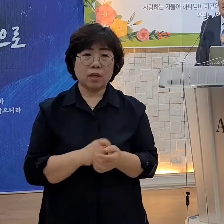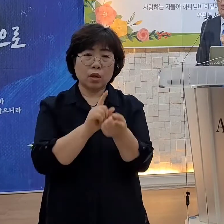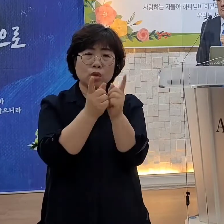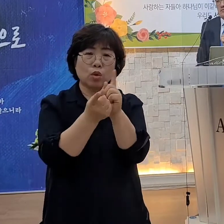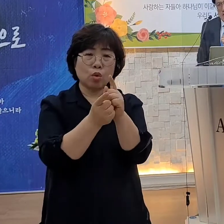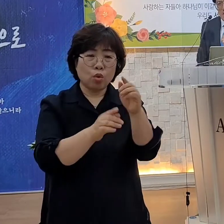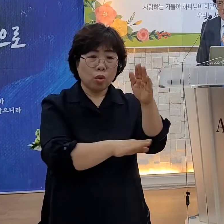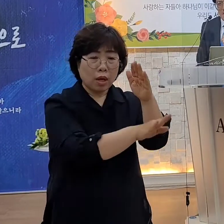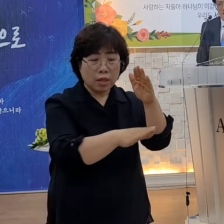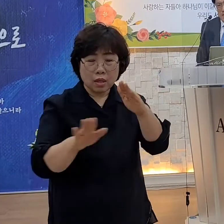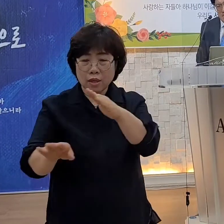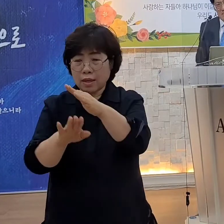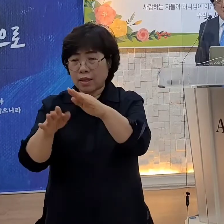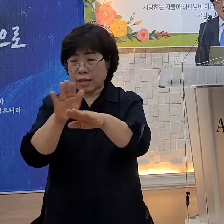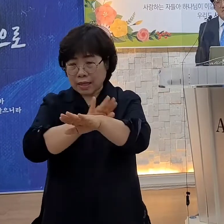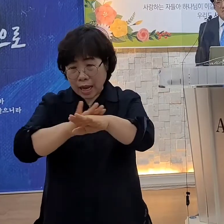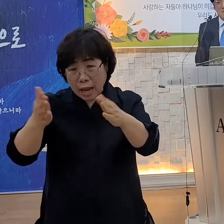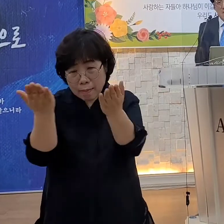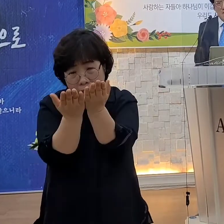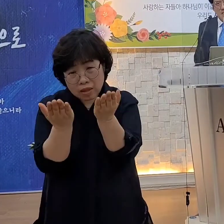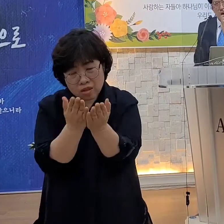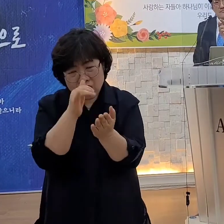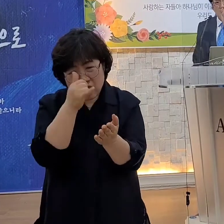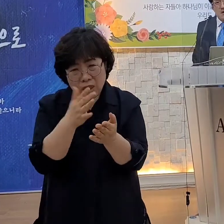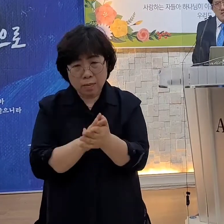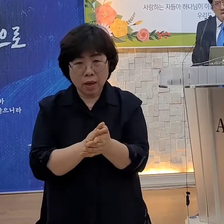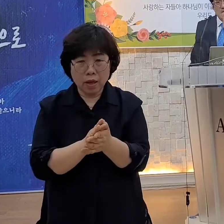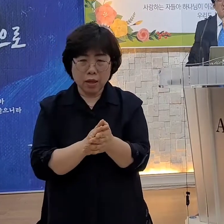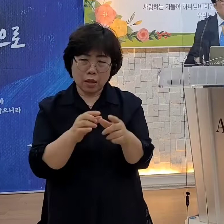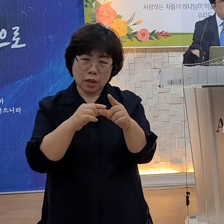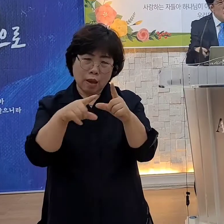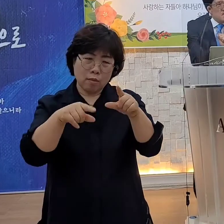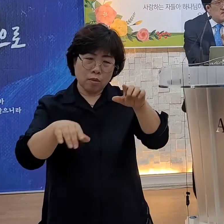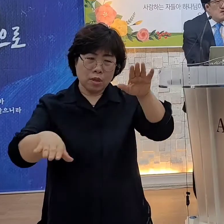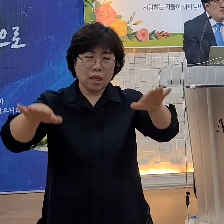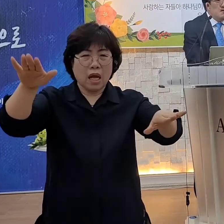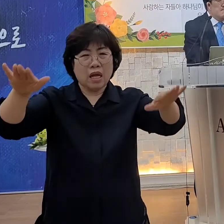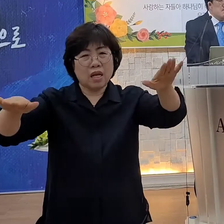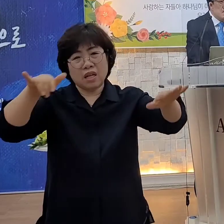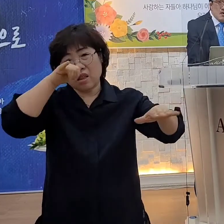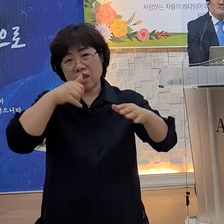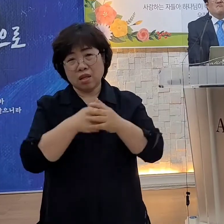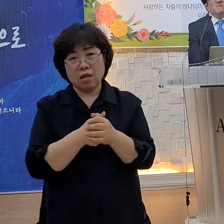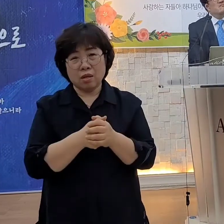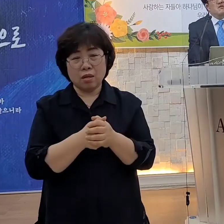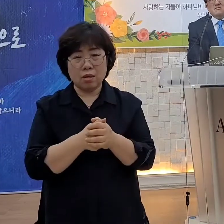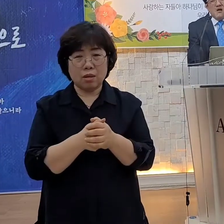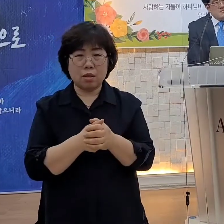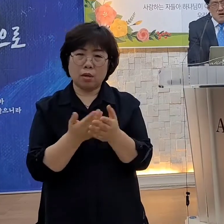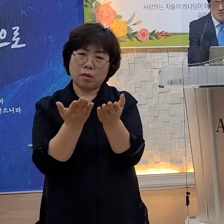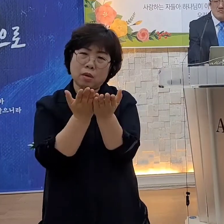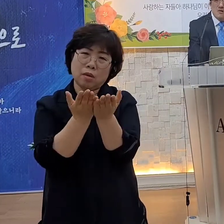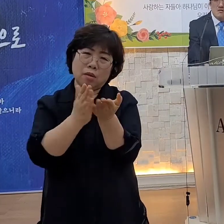있을 수 있겠죠. 그런데 대부분의 가정은요. 그 남자나 여자를 보고 결혼을 했는데 막상 살아보면 정말 상상하지 못할